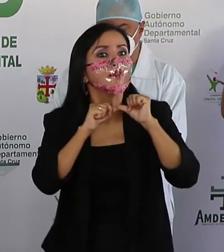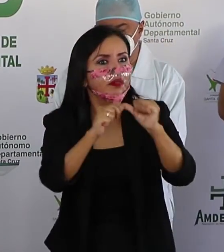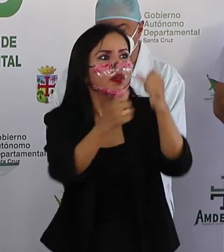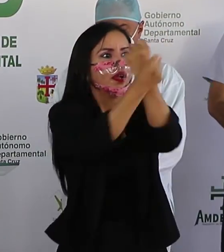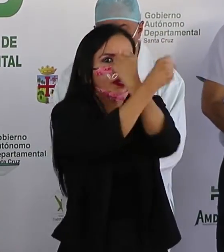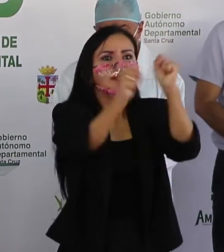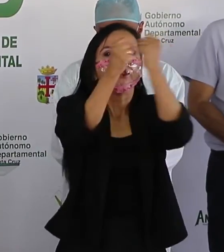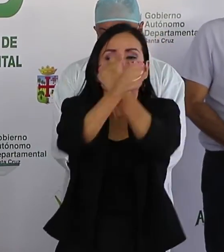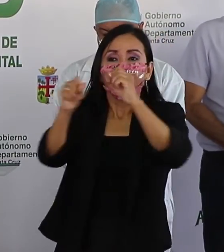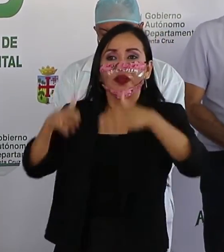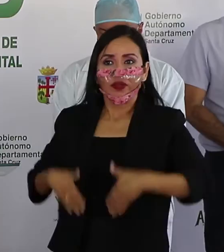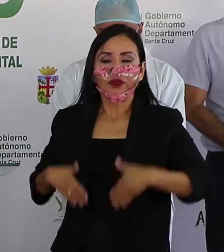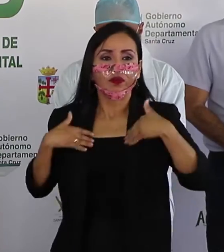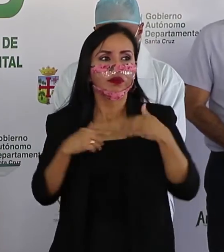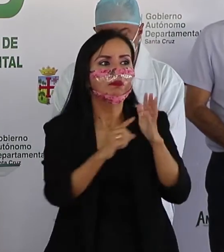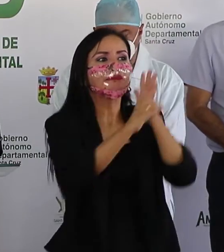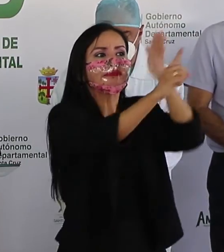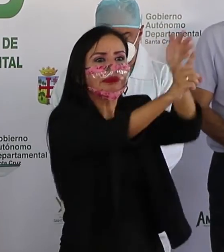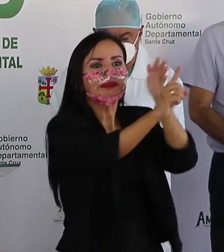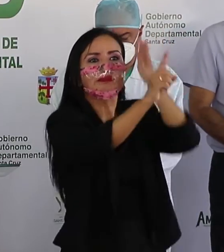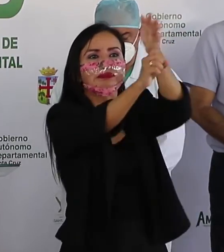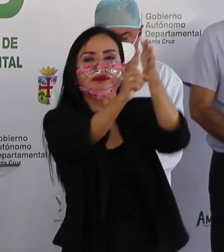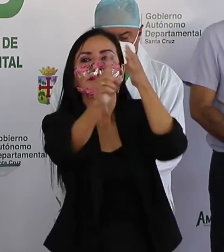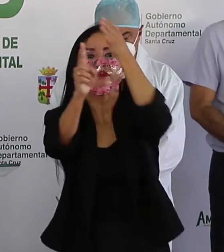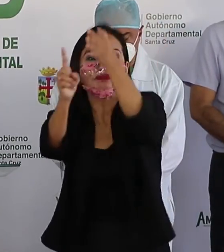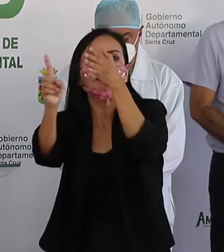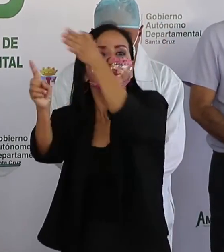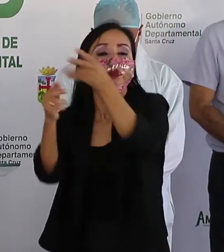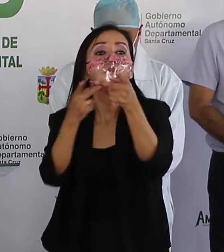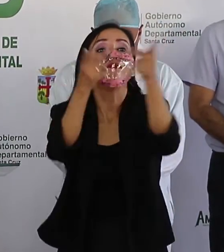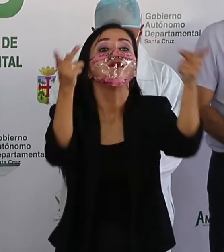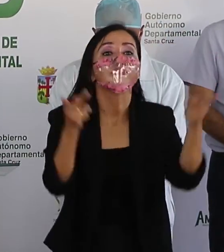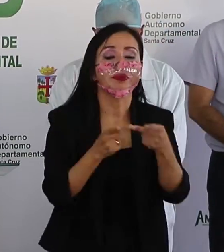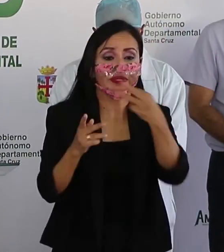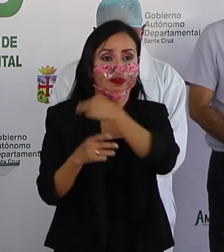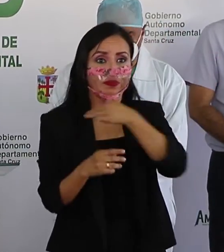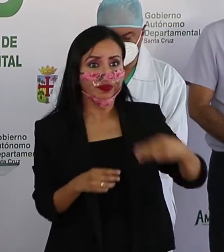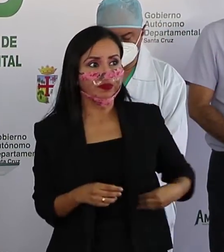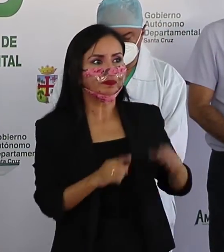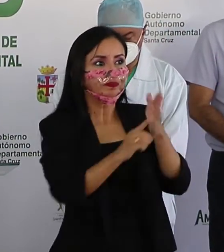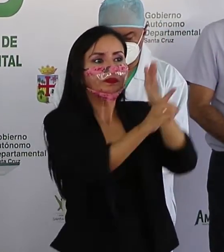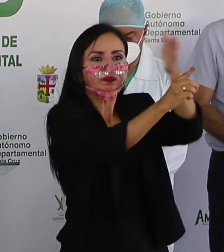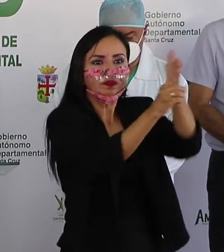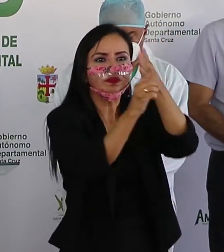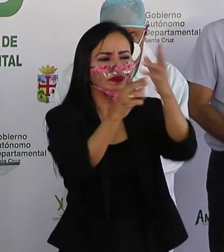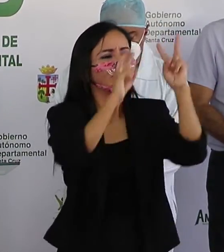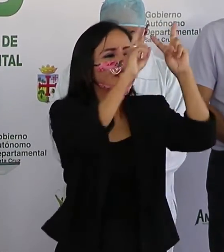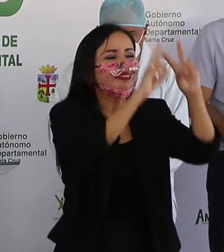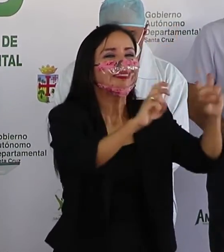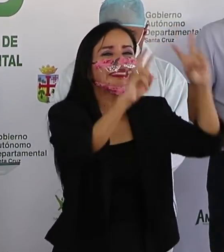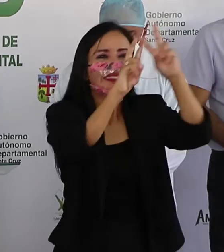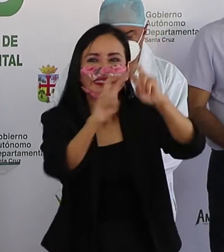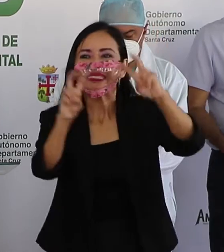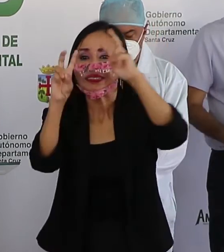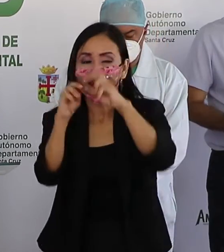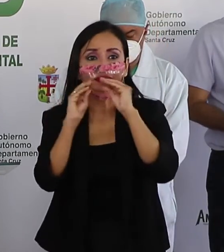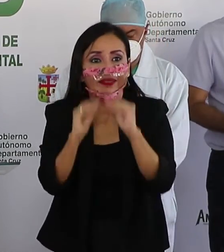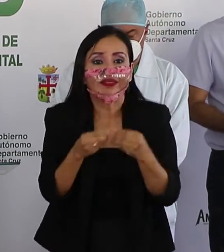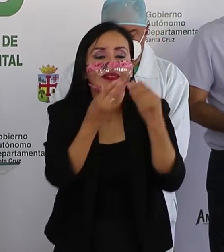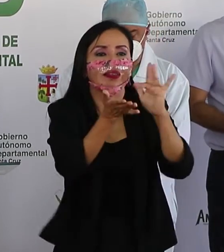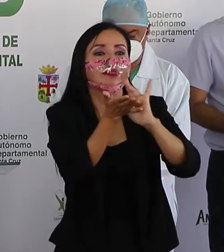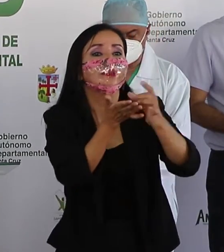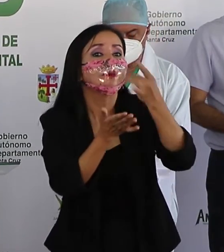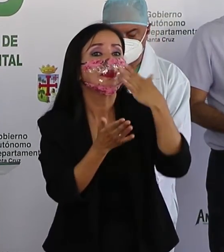continúan salvando vidas con su recorrido por los municipios y provincias, brindando diagnósticos y